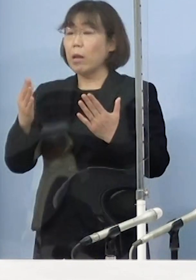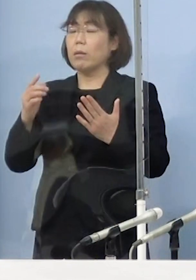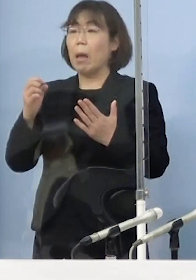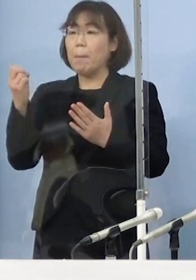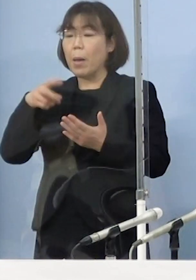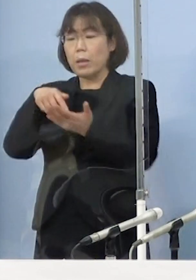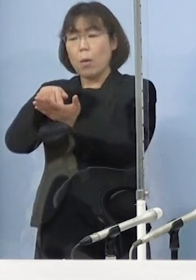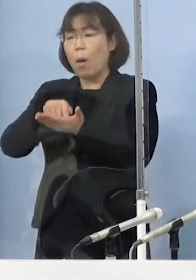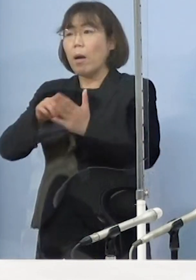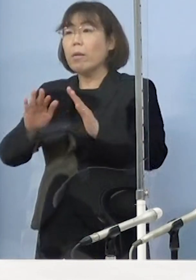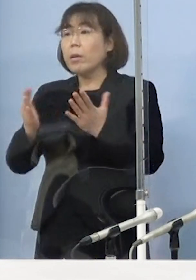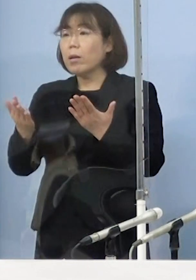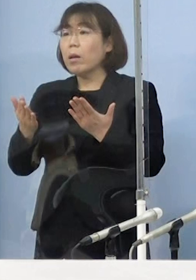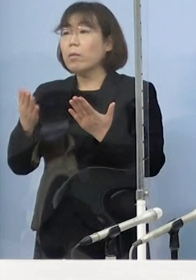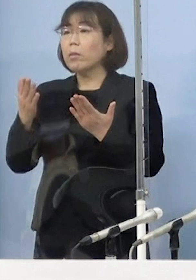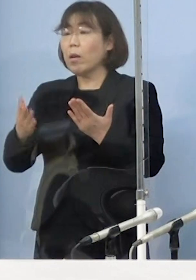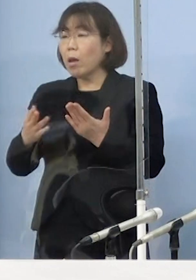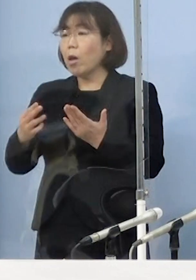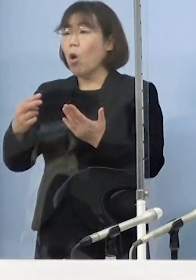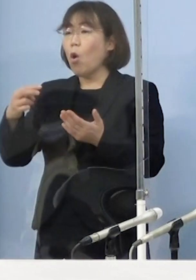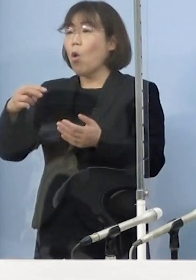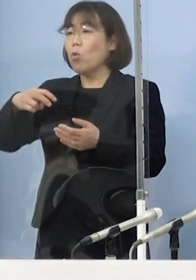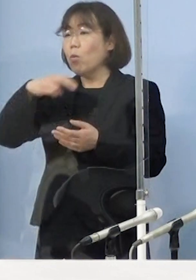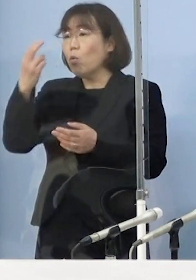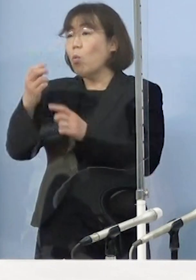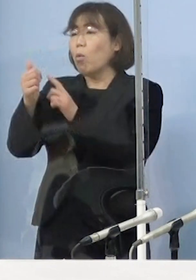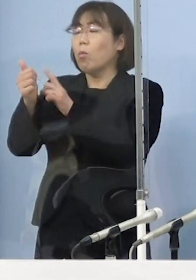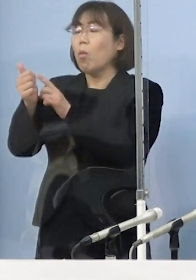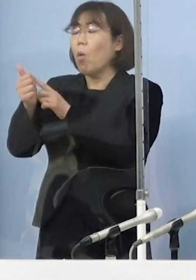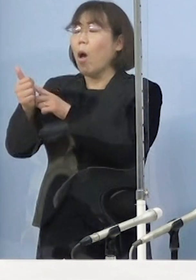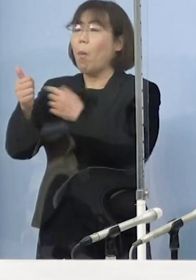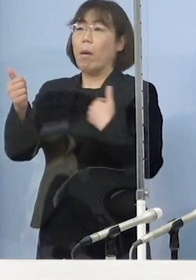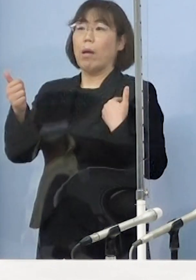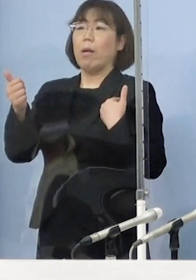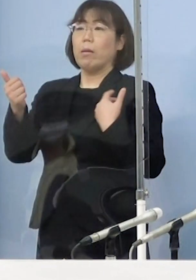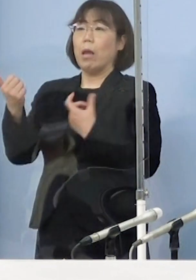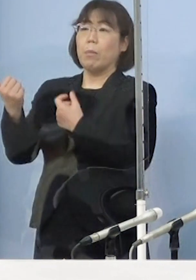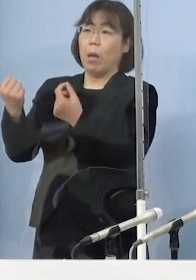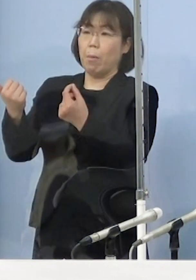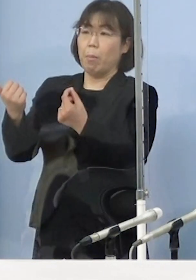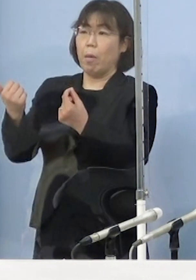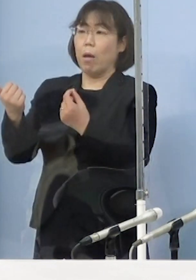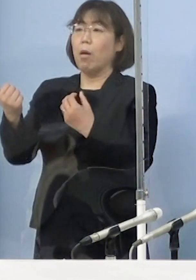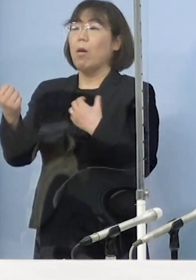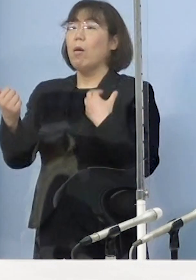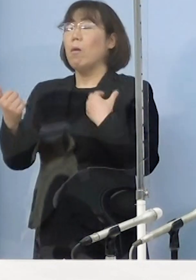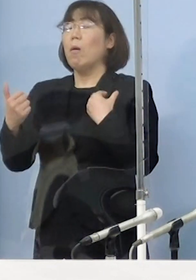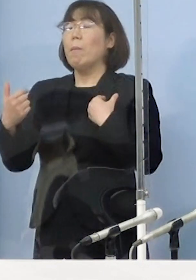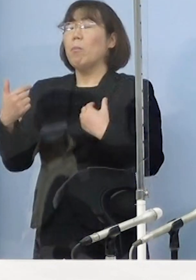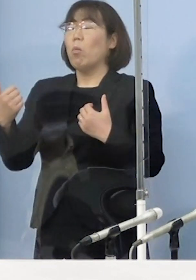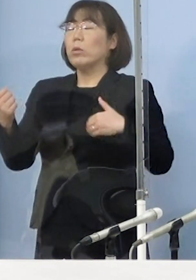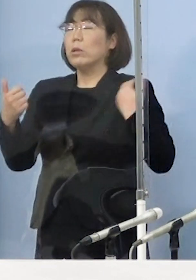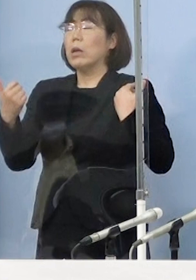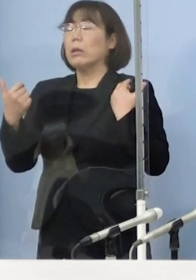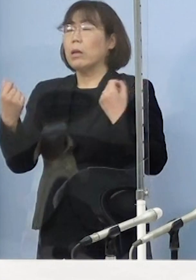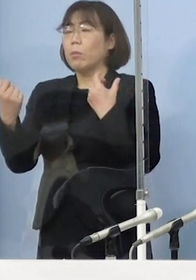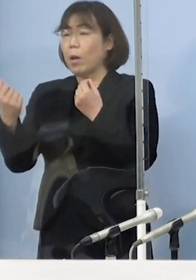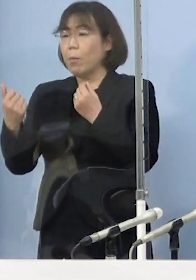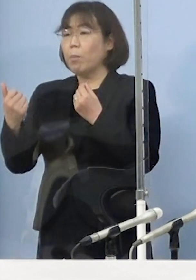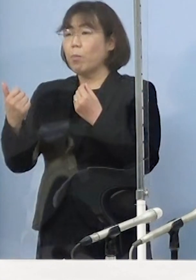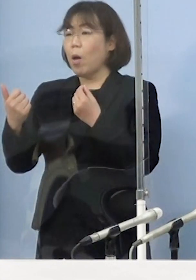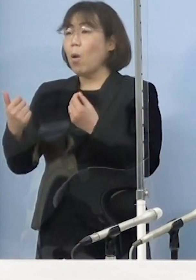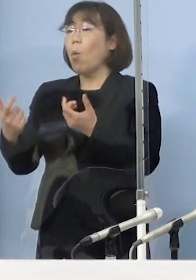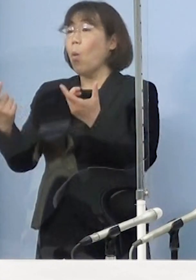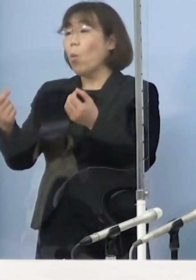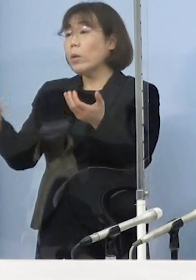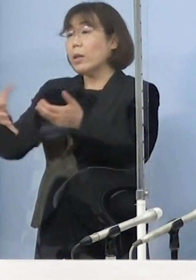いてなければこの人は分からなかったということは、知らず知らずの間に同僚の方あるいはお客さんに移